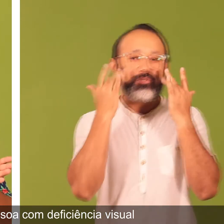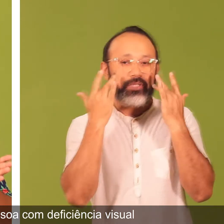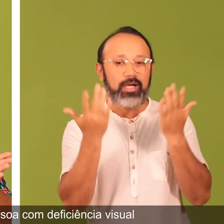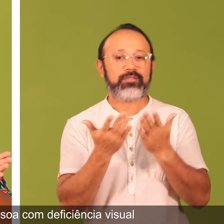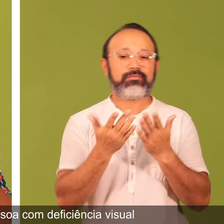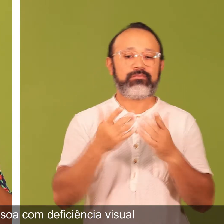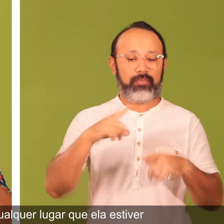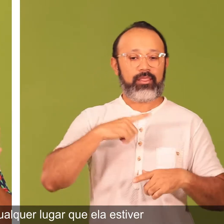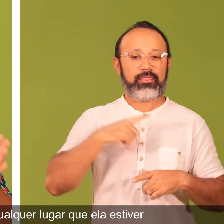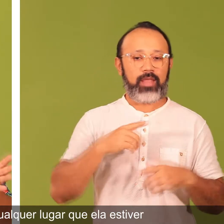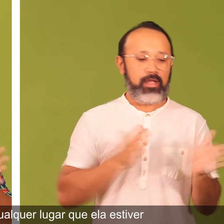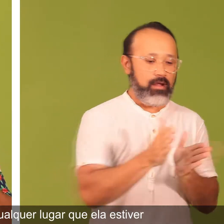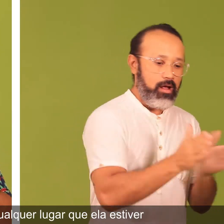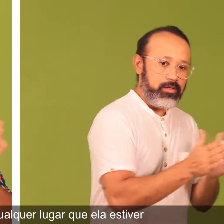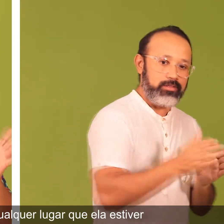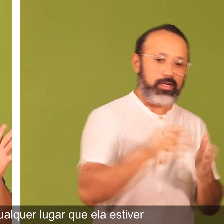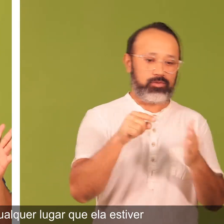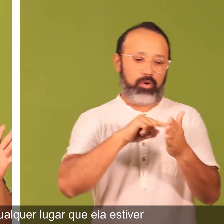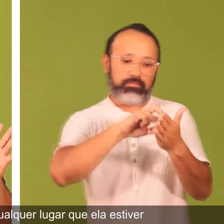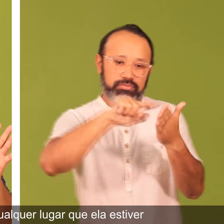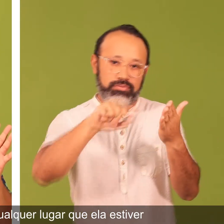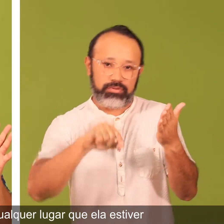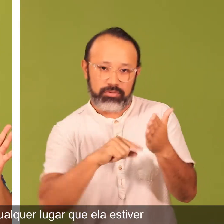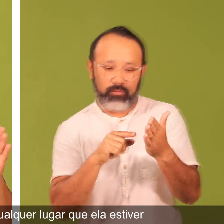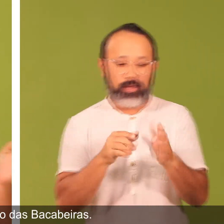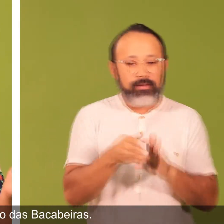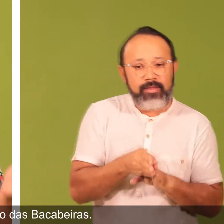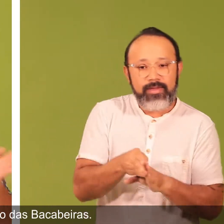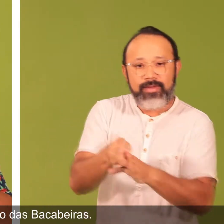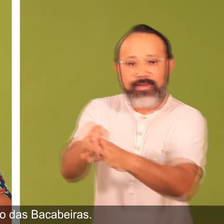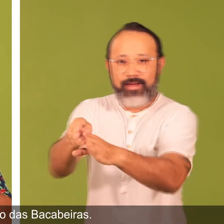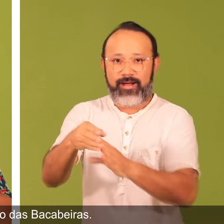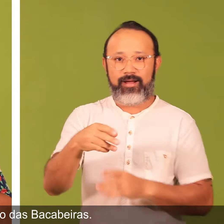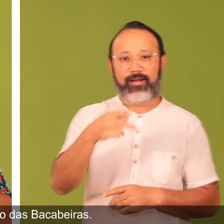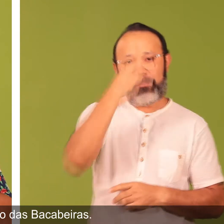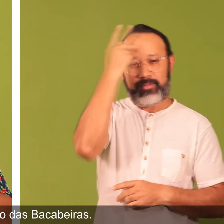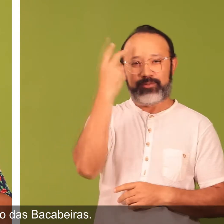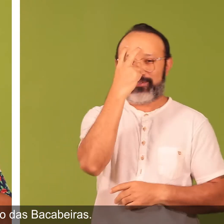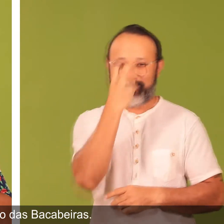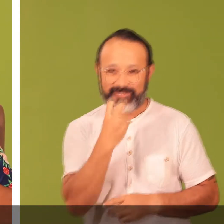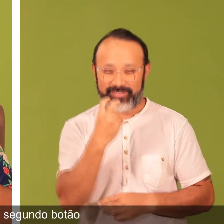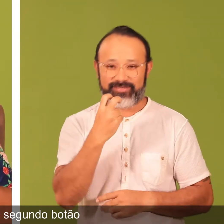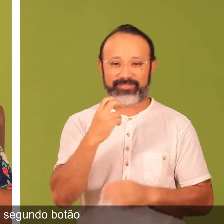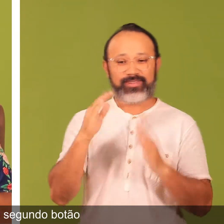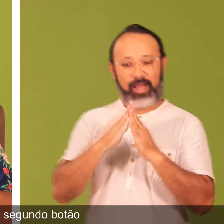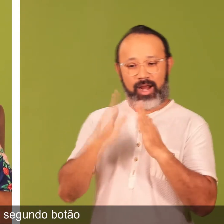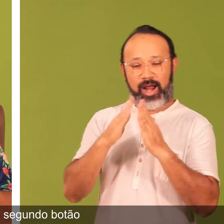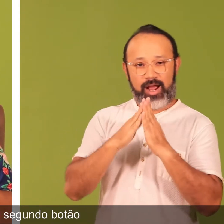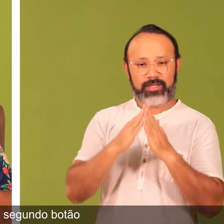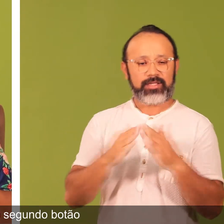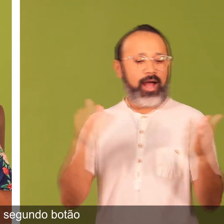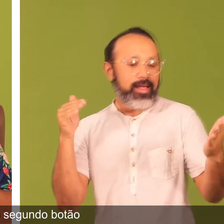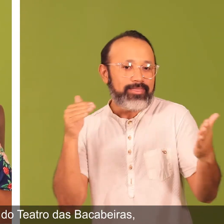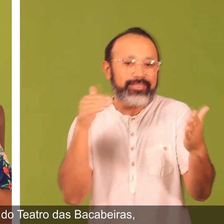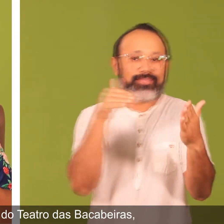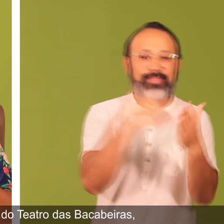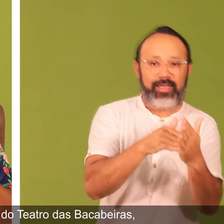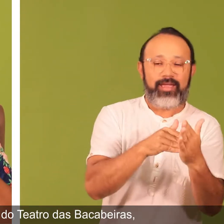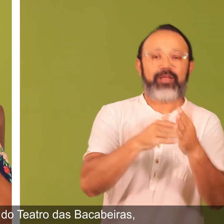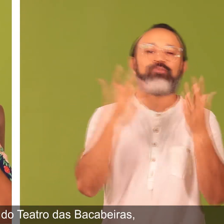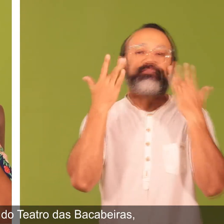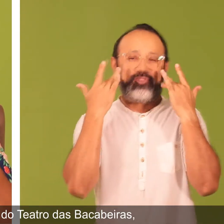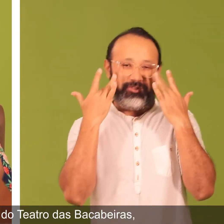pessoa com deficiência visual de sua casa ou de qualquer lugar que ela estiver o teatro das Bacabeiras nosso segundo botão